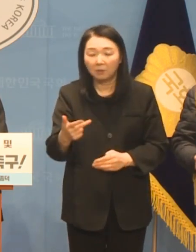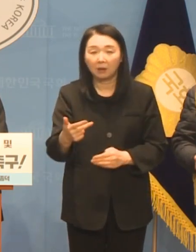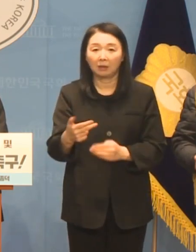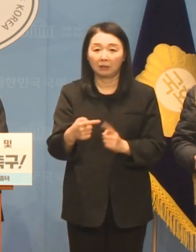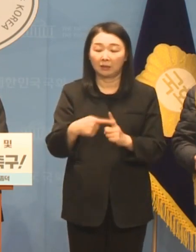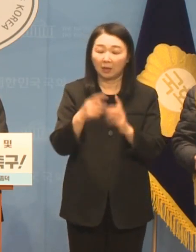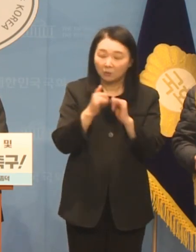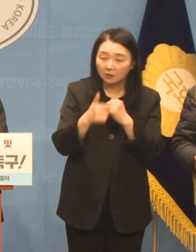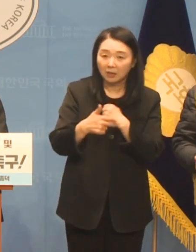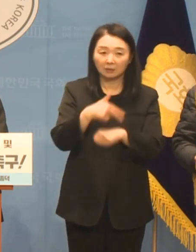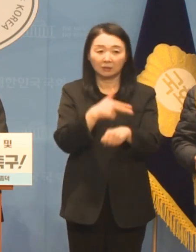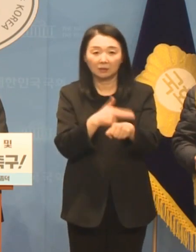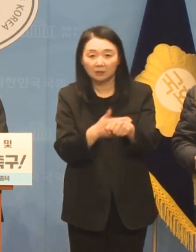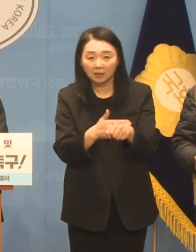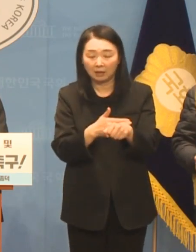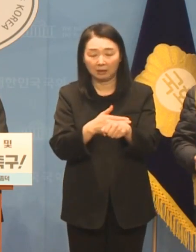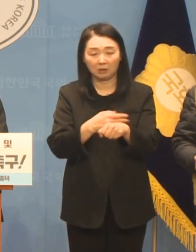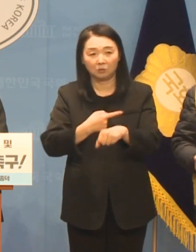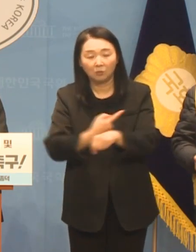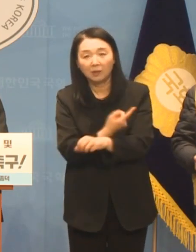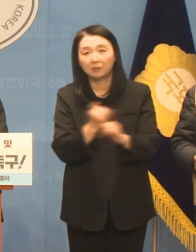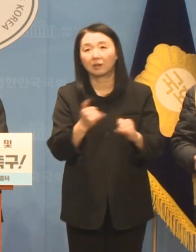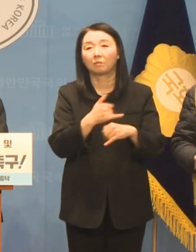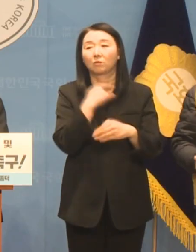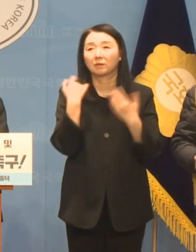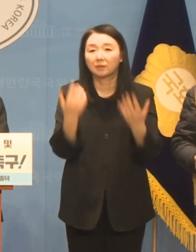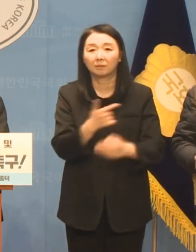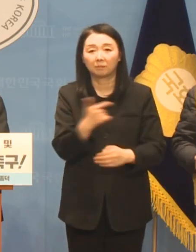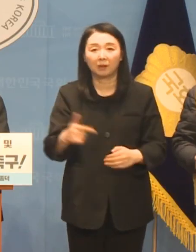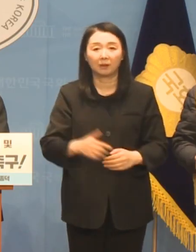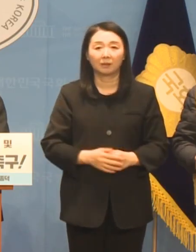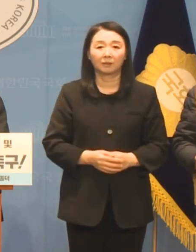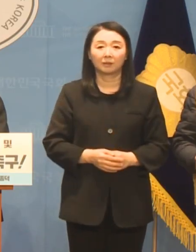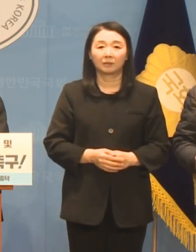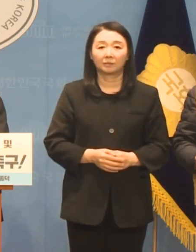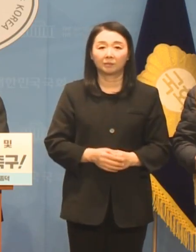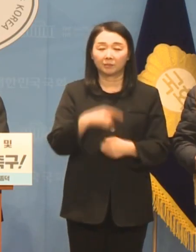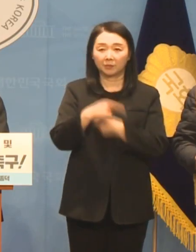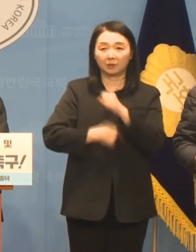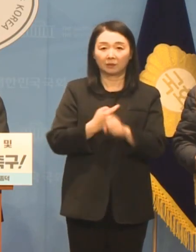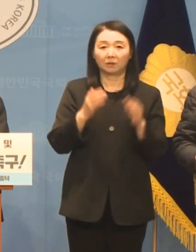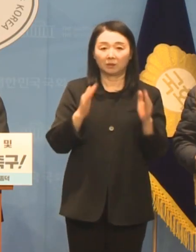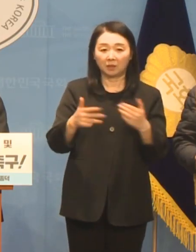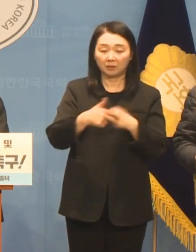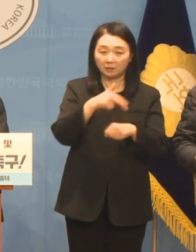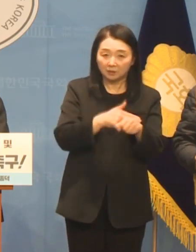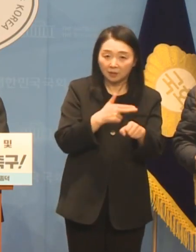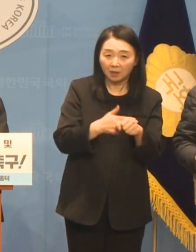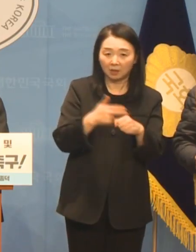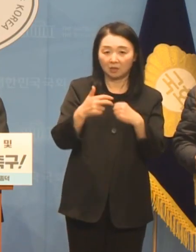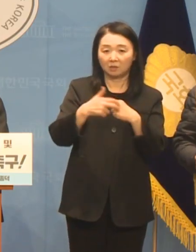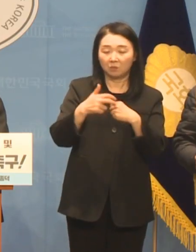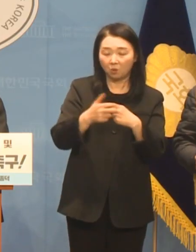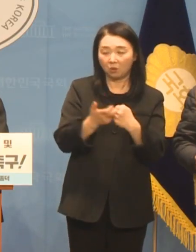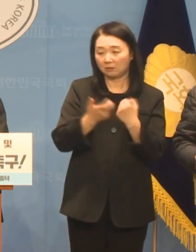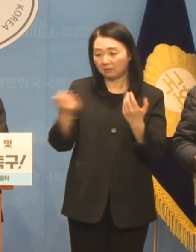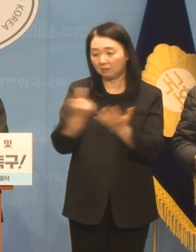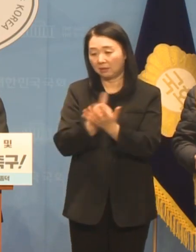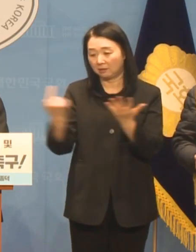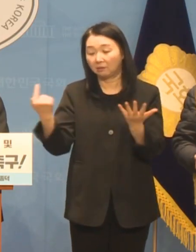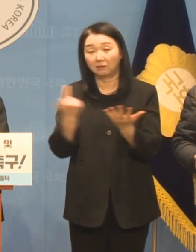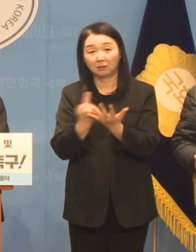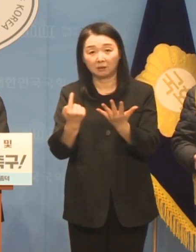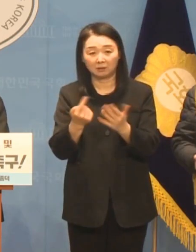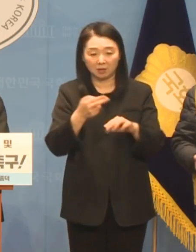의료진들이 어떤 희생을 치르고 있습니까? 지난 1년여간 의사들이 병원을 떠나고 발생한 의료